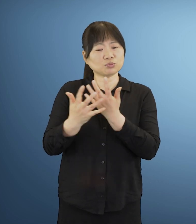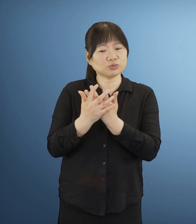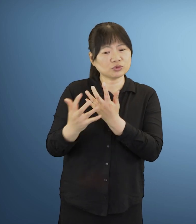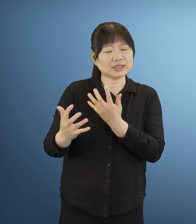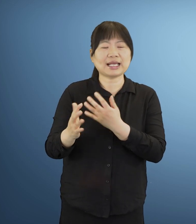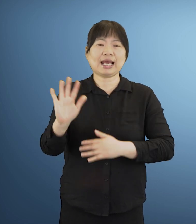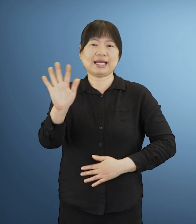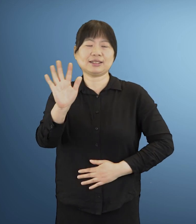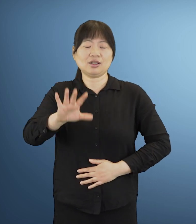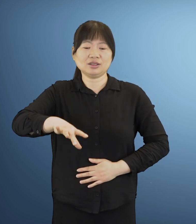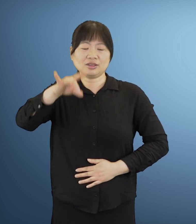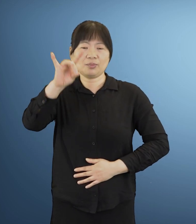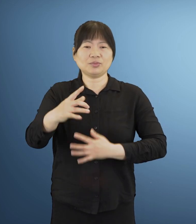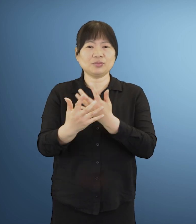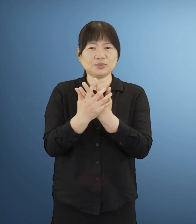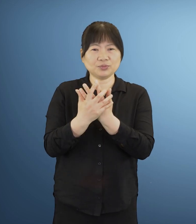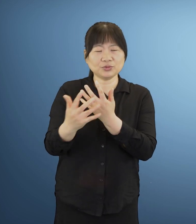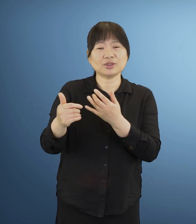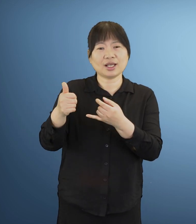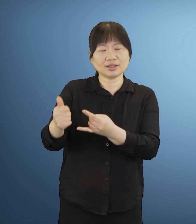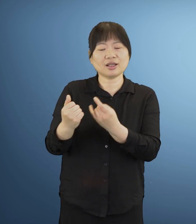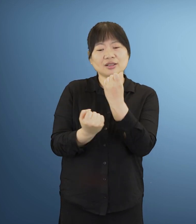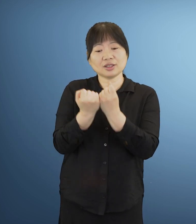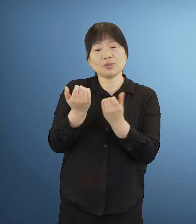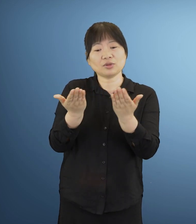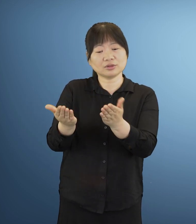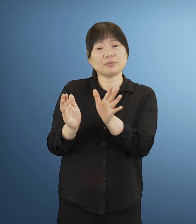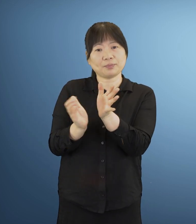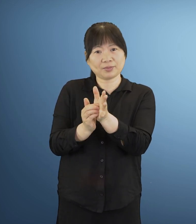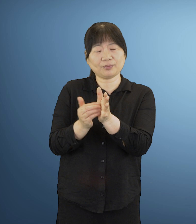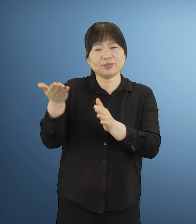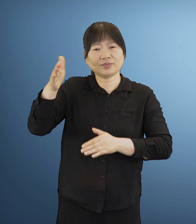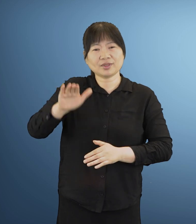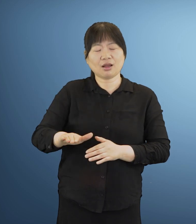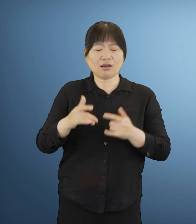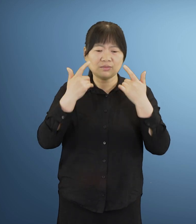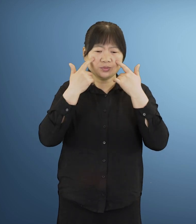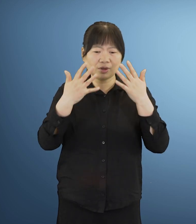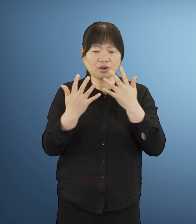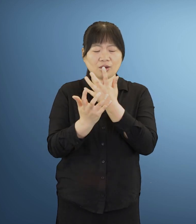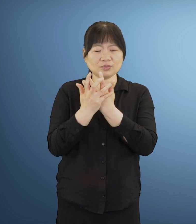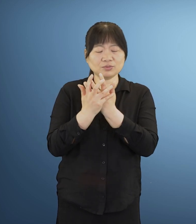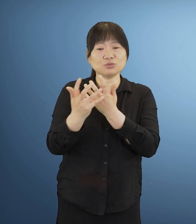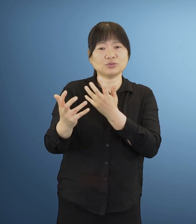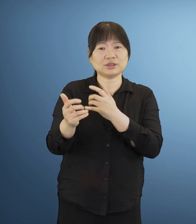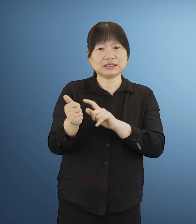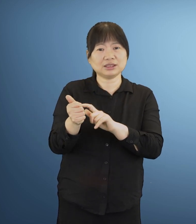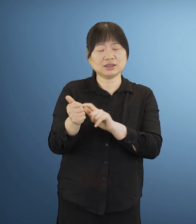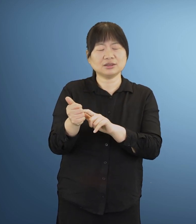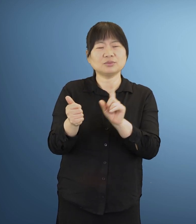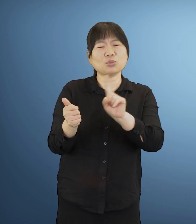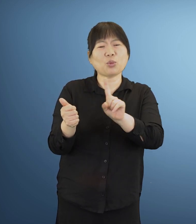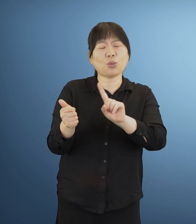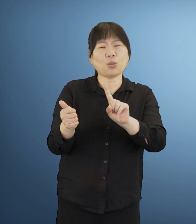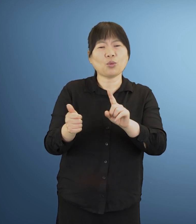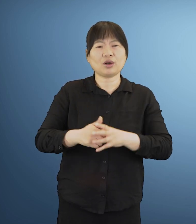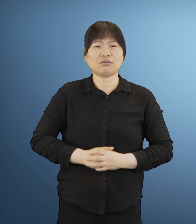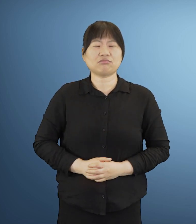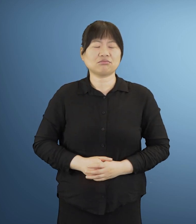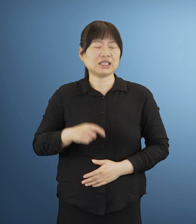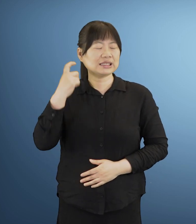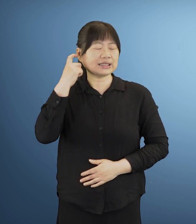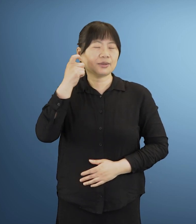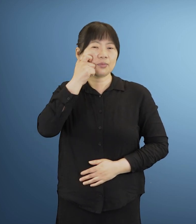아니에요. 처음에는 무리들에게 설명을 했어요. 근데 분명히 그 무리들은